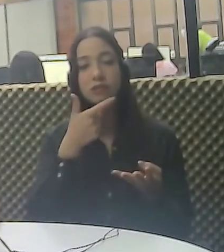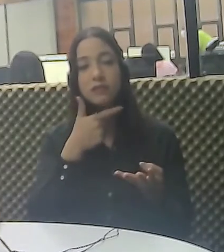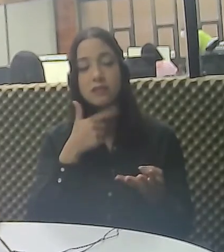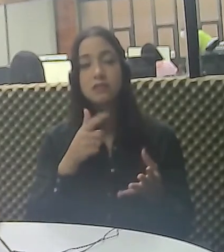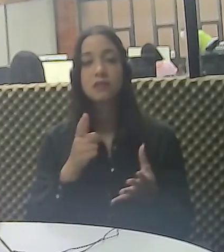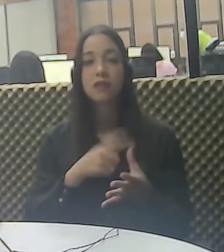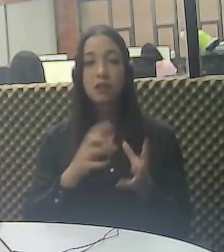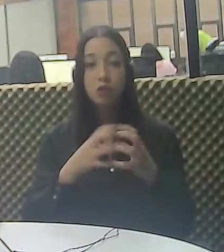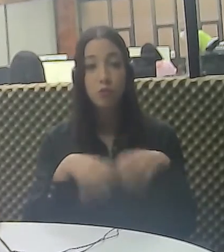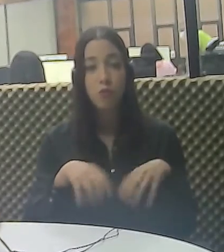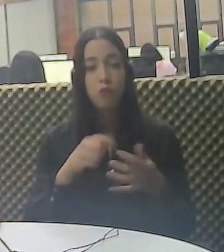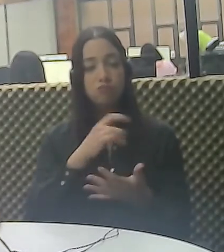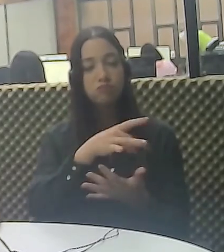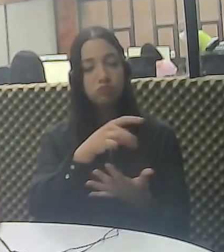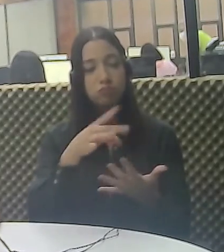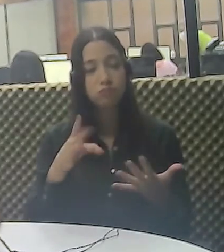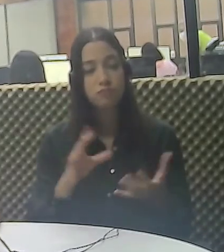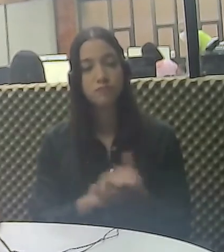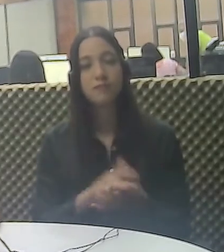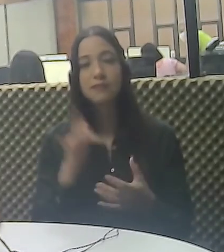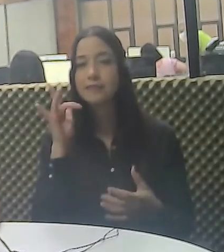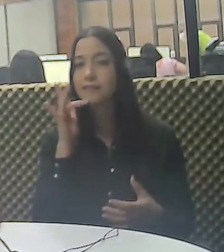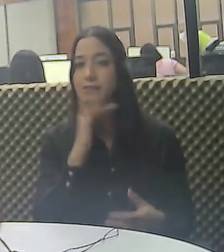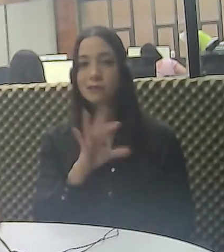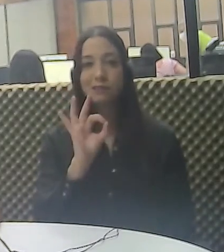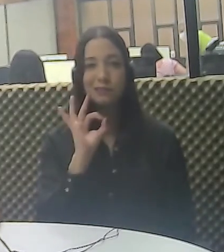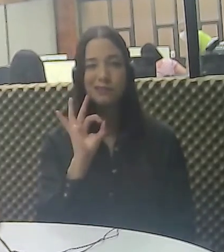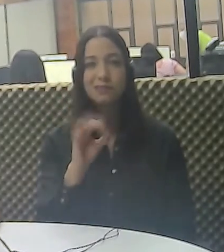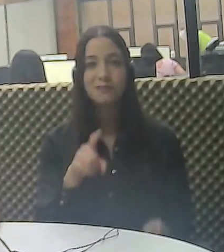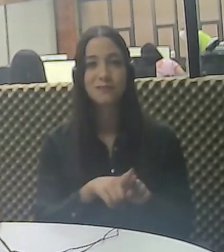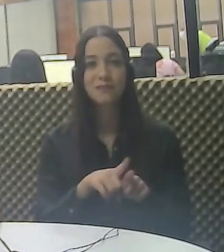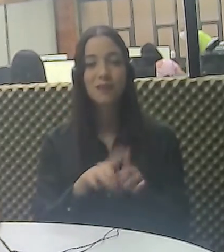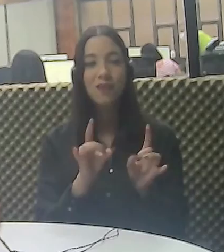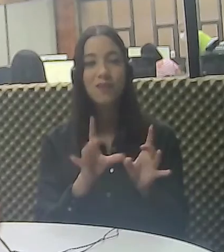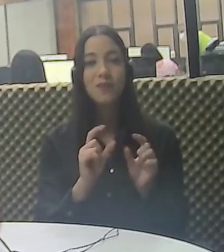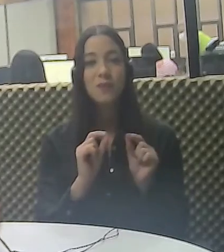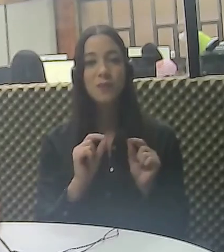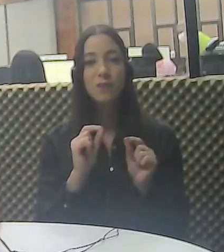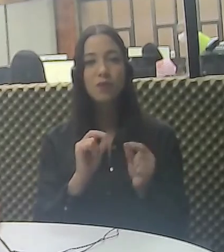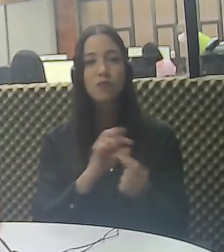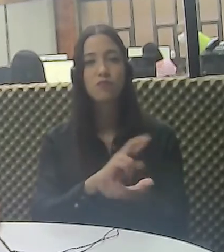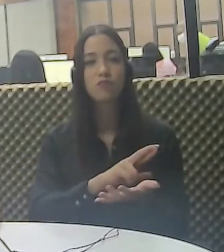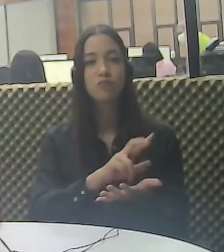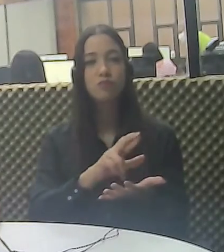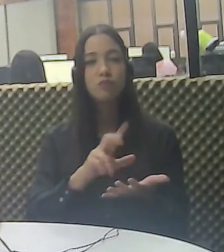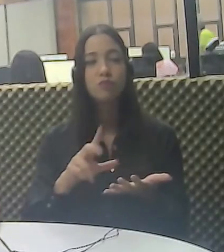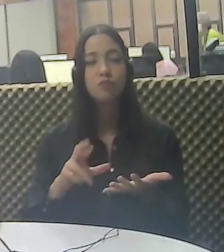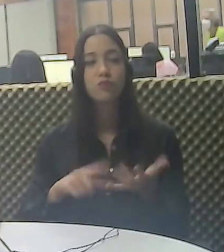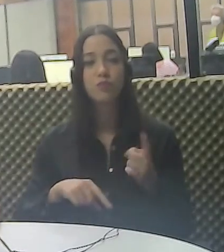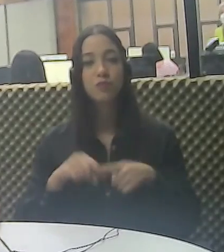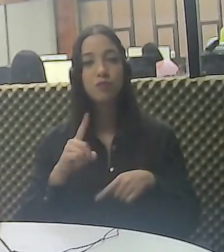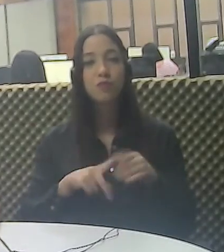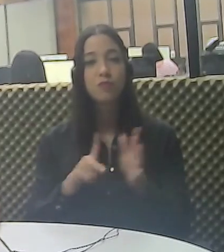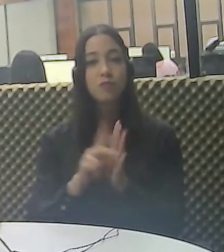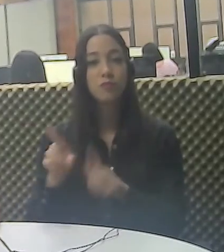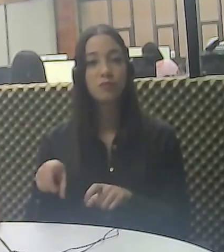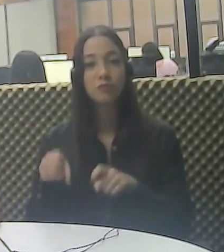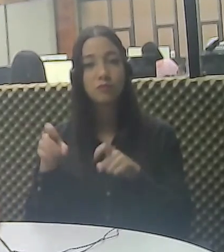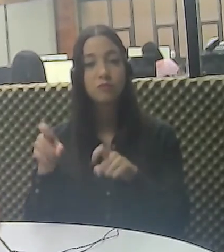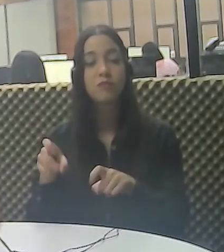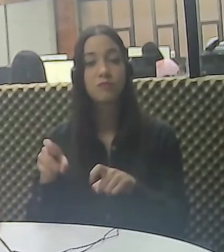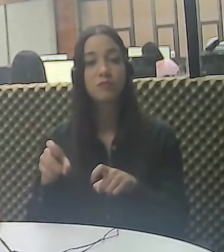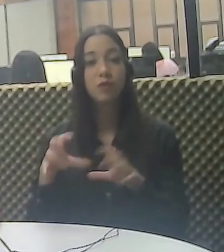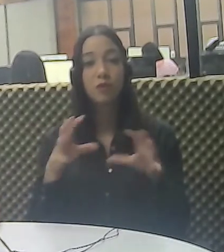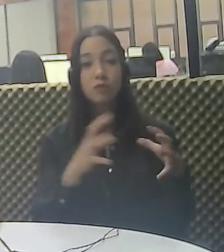caipira e hortifrutis além dessas delícias também são comercializados diversos outros produtos do campo produzidos